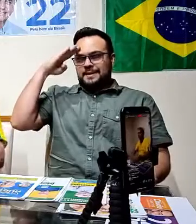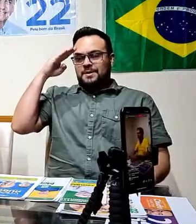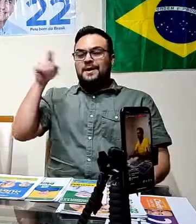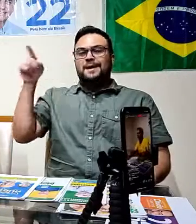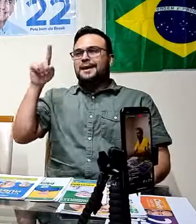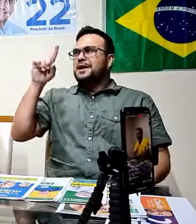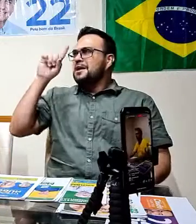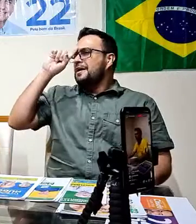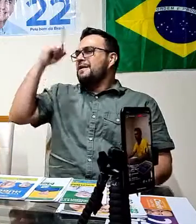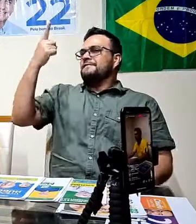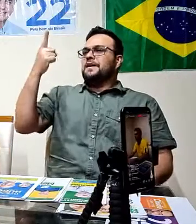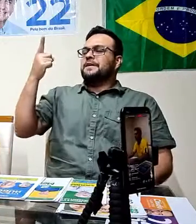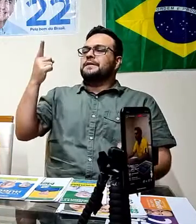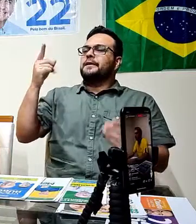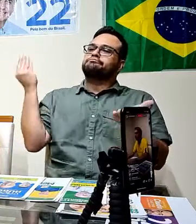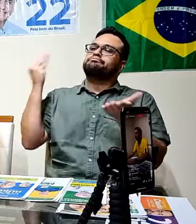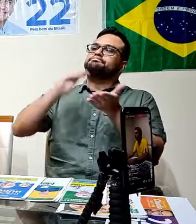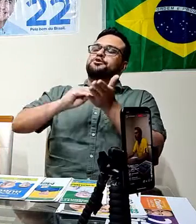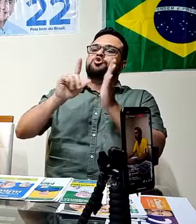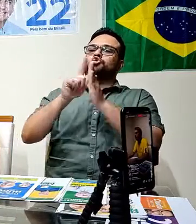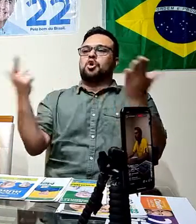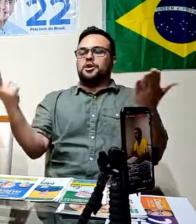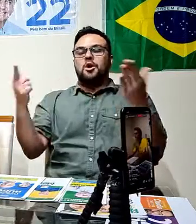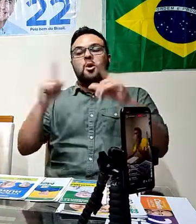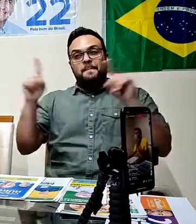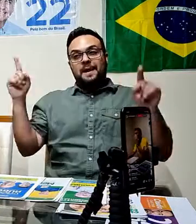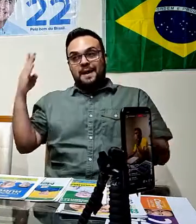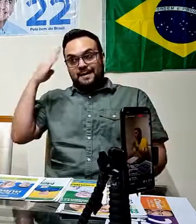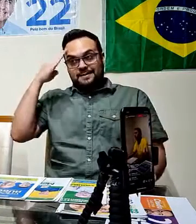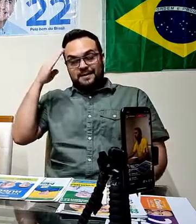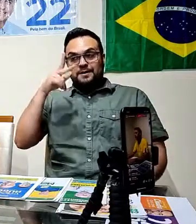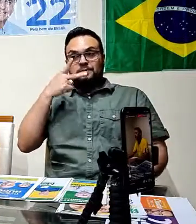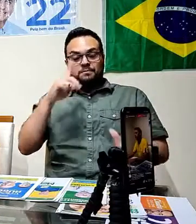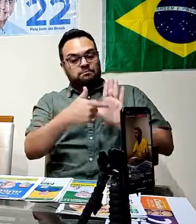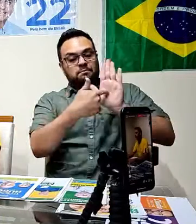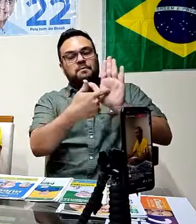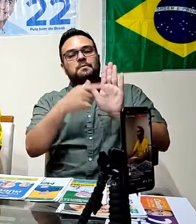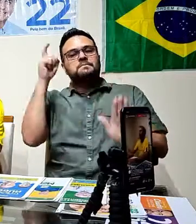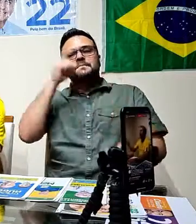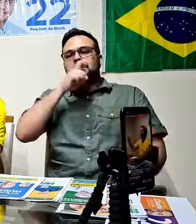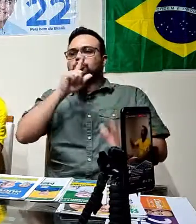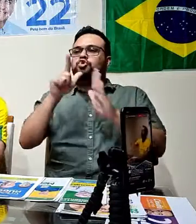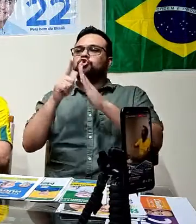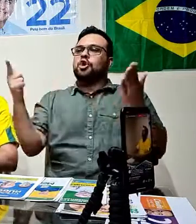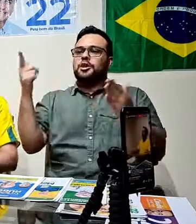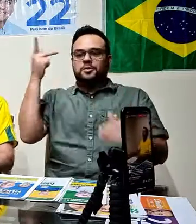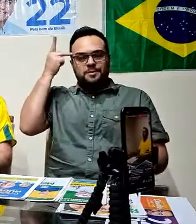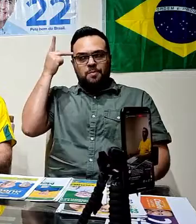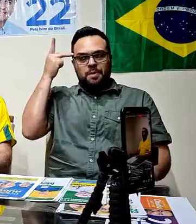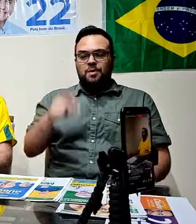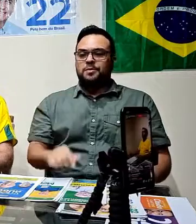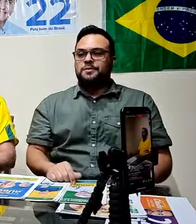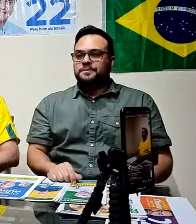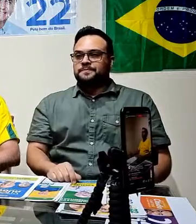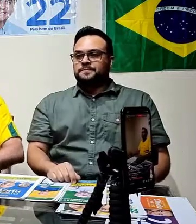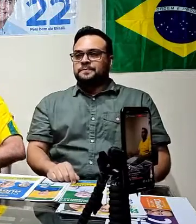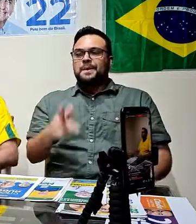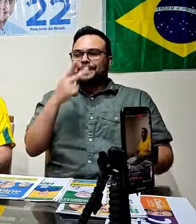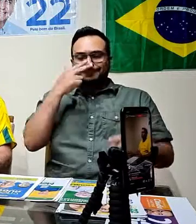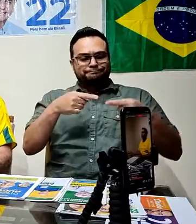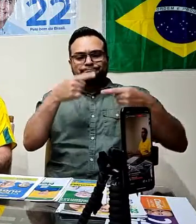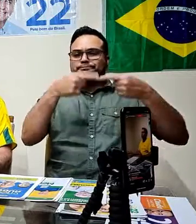lá. Então a nota do Exército, desmentindo aí o jornal Estado de São Paulo. Nem entra no mérito da questão.